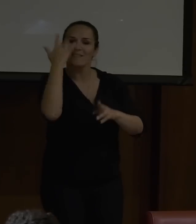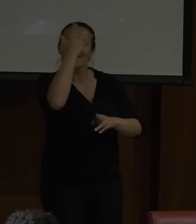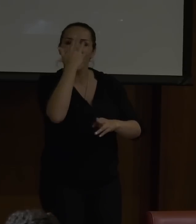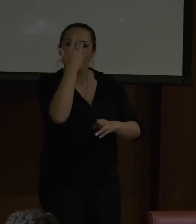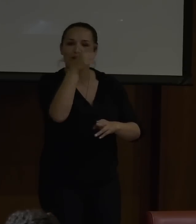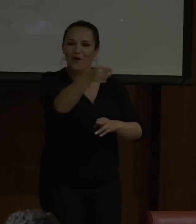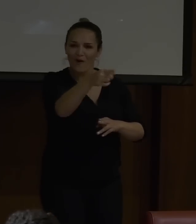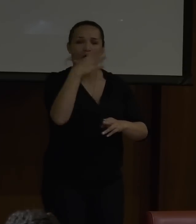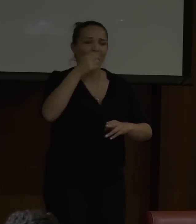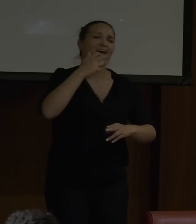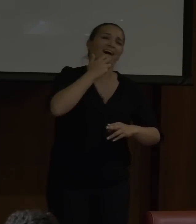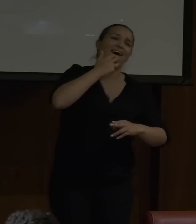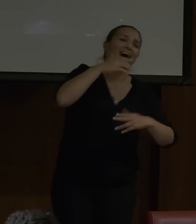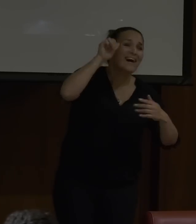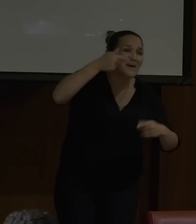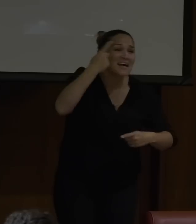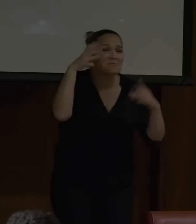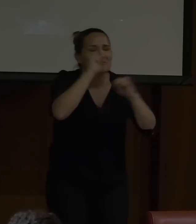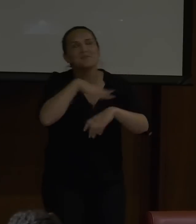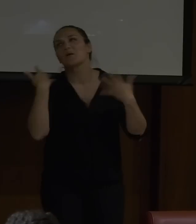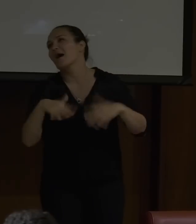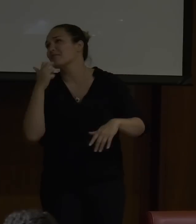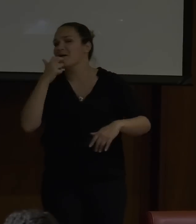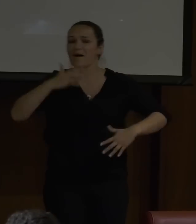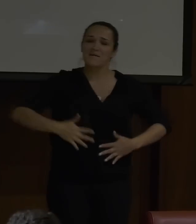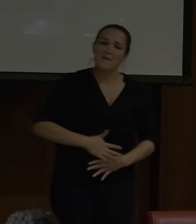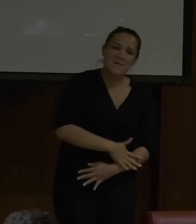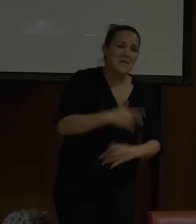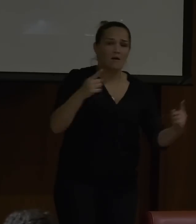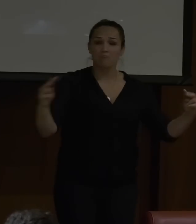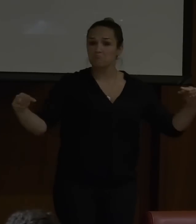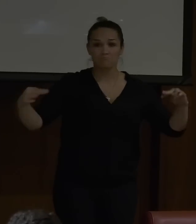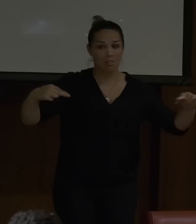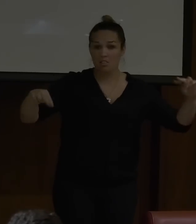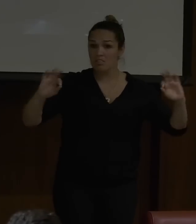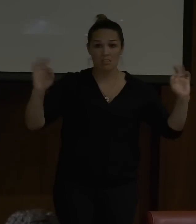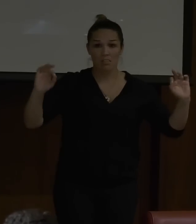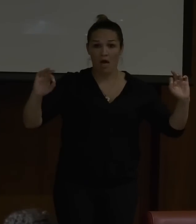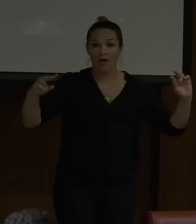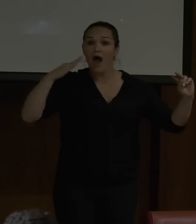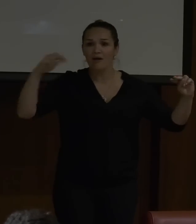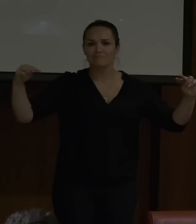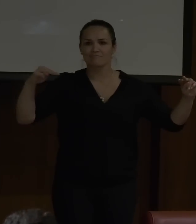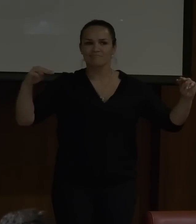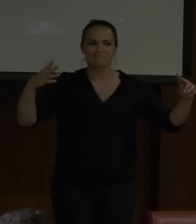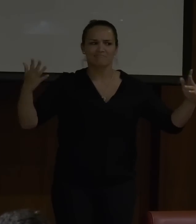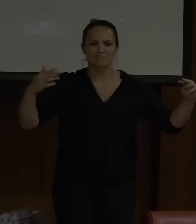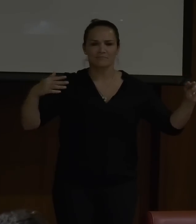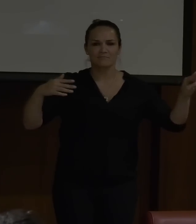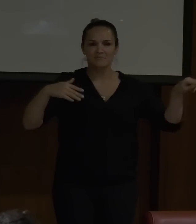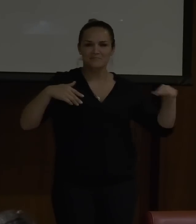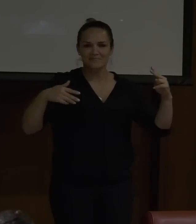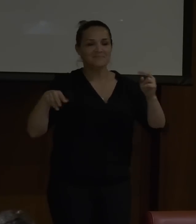contando anécdotas de la noche anterior. Hasta ese momento ni él ni ella se habían interesado el uno por el otro. El Negro bromeó